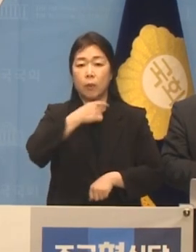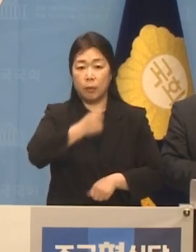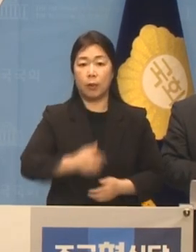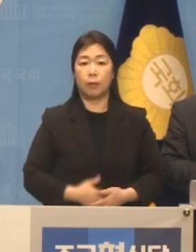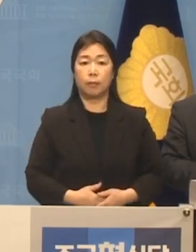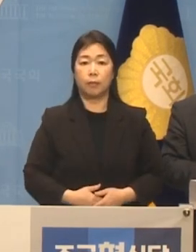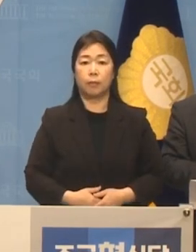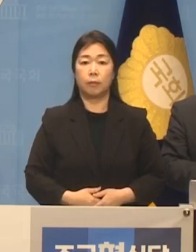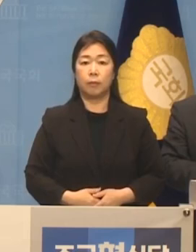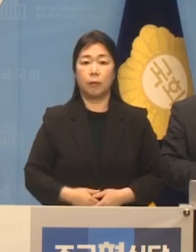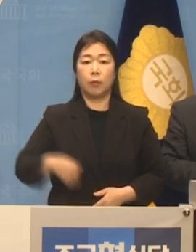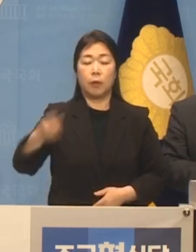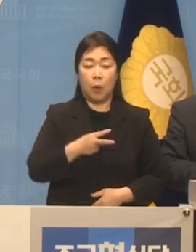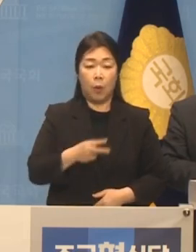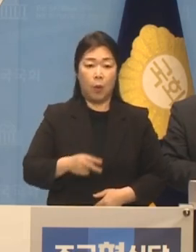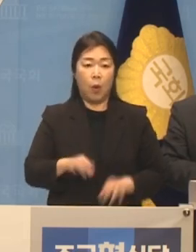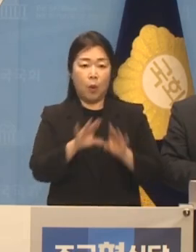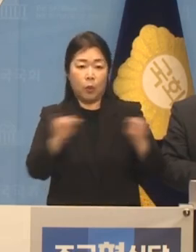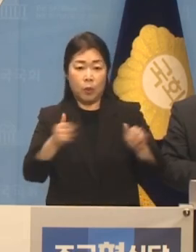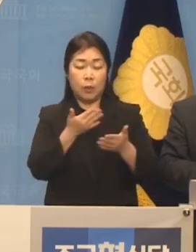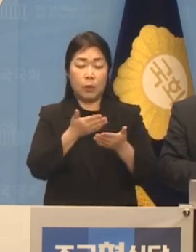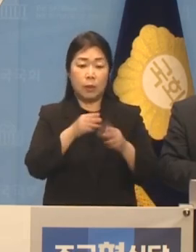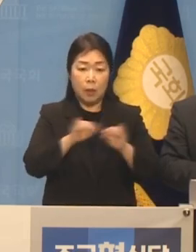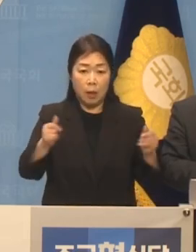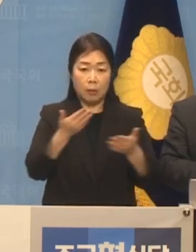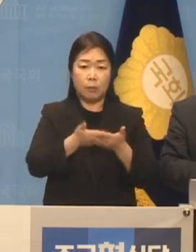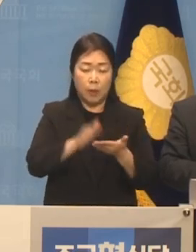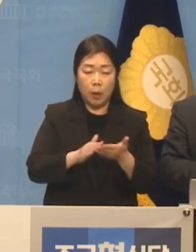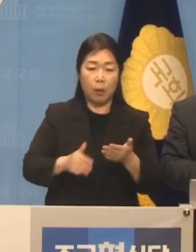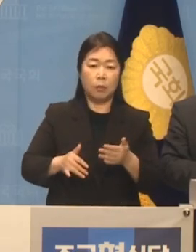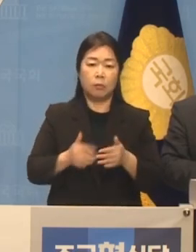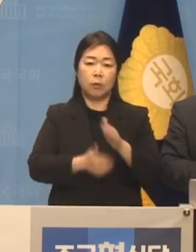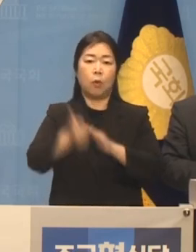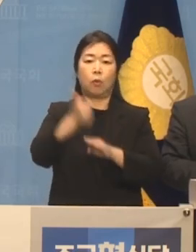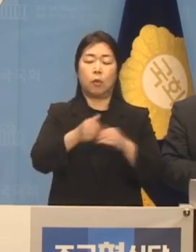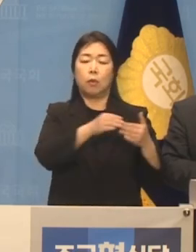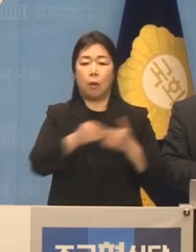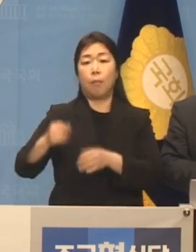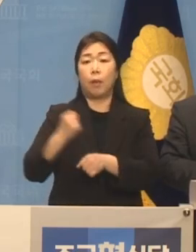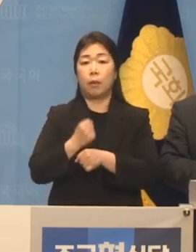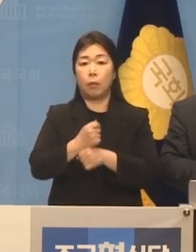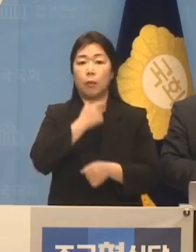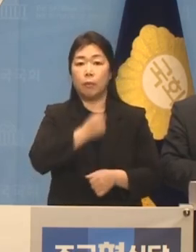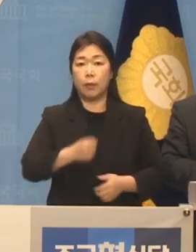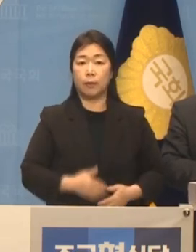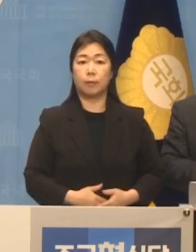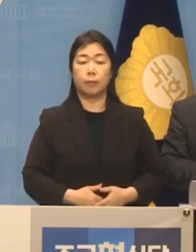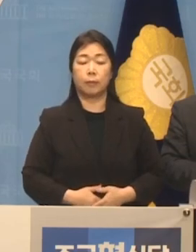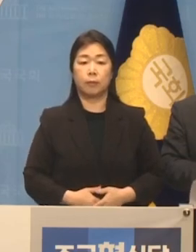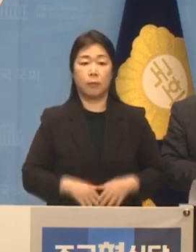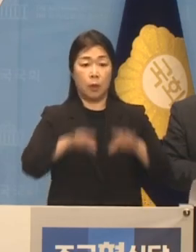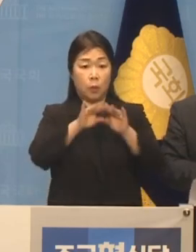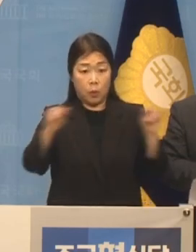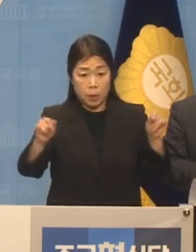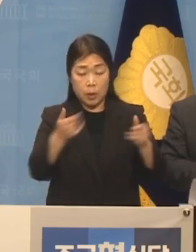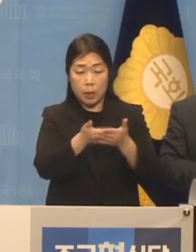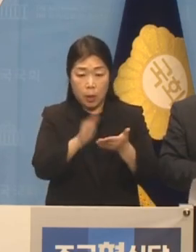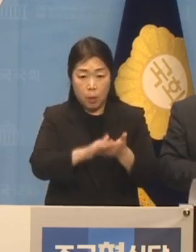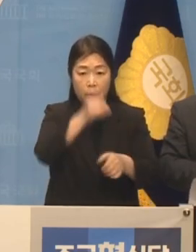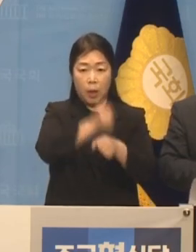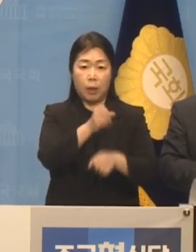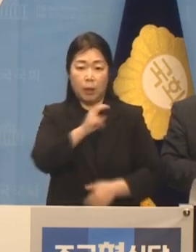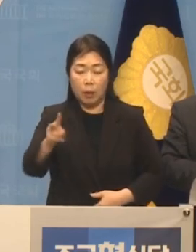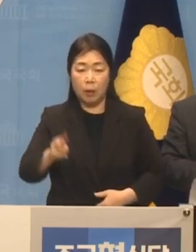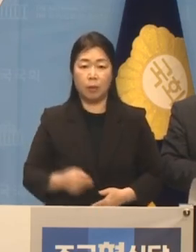조봉암이 되어 제2의 토지개혁을 성공적으로 이끌겠습니다. 토지공 개념의 정신을 구현해서 땅 때문에 땅을 치는